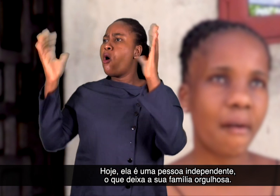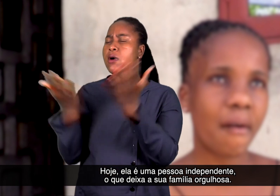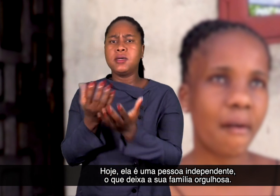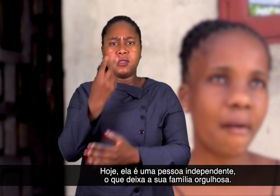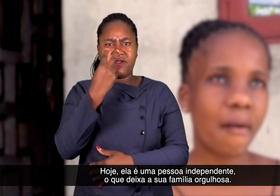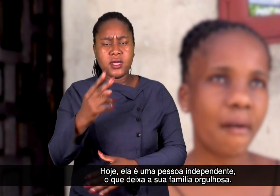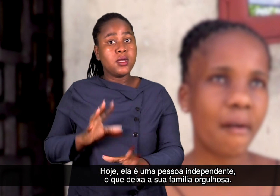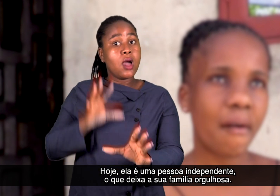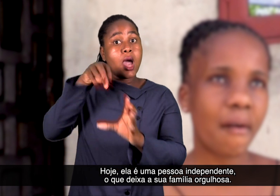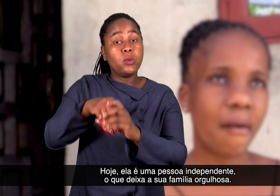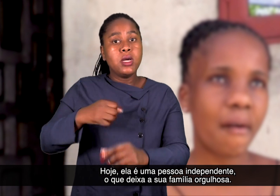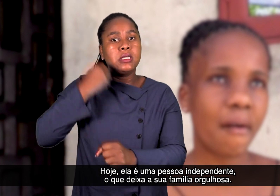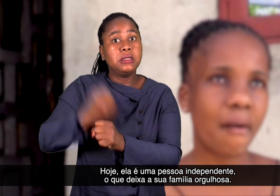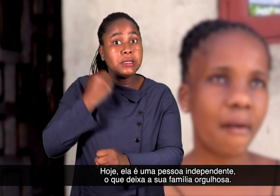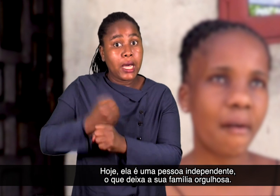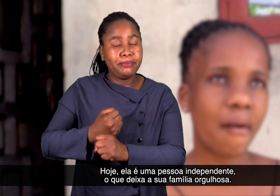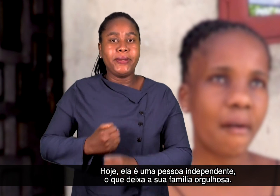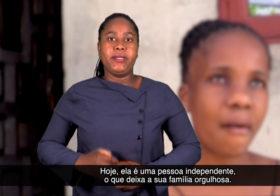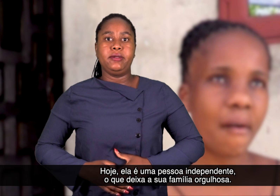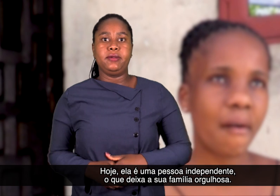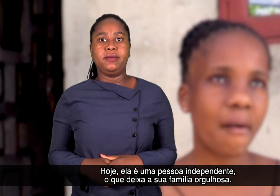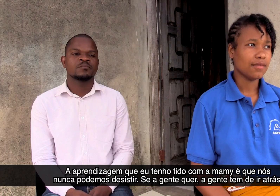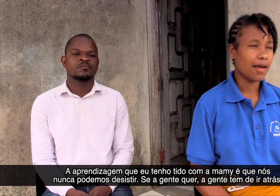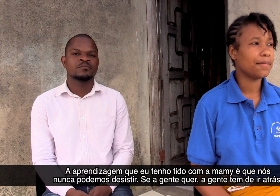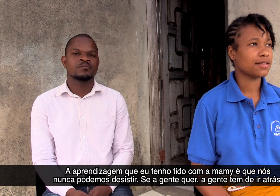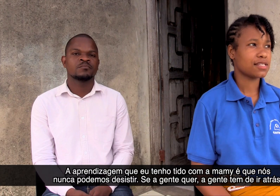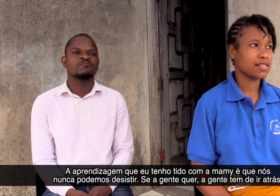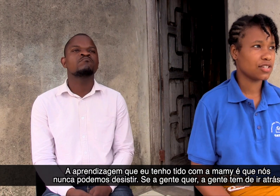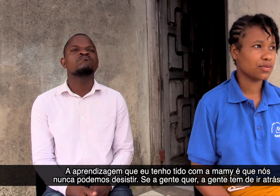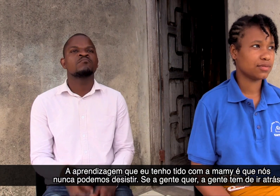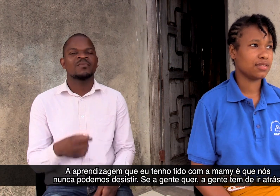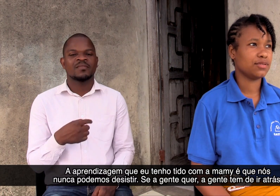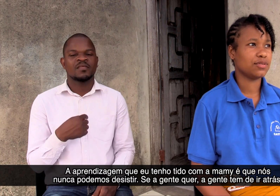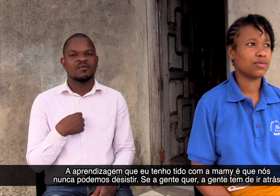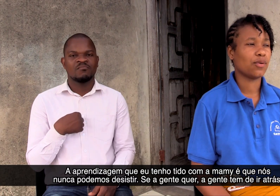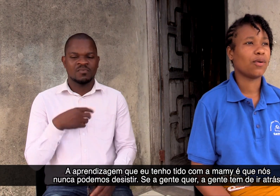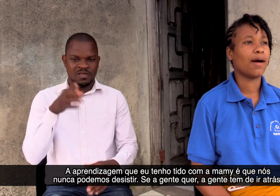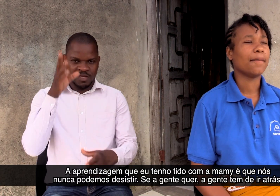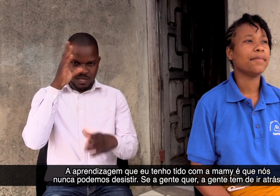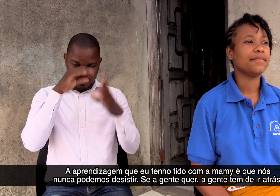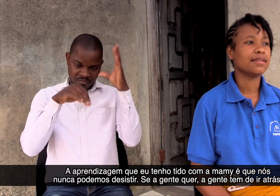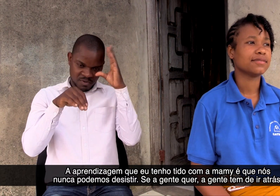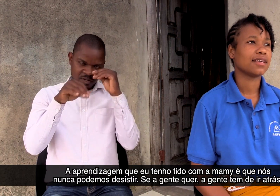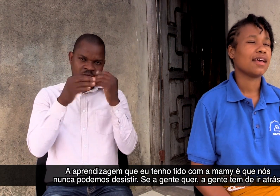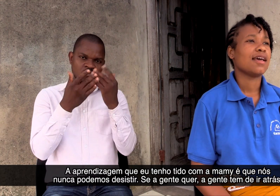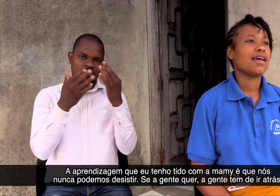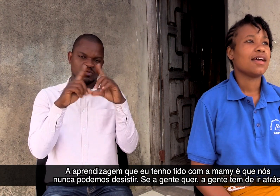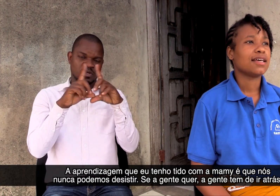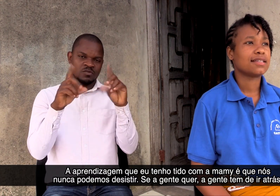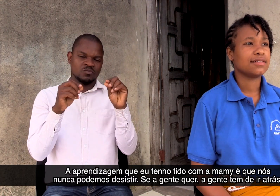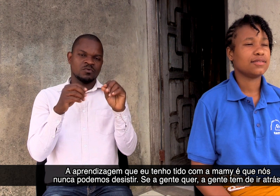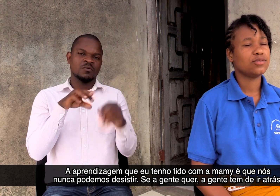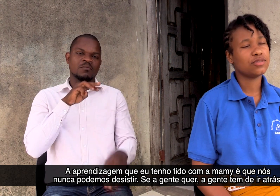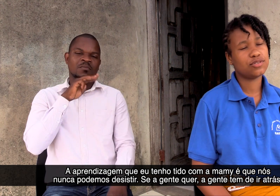pessoa independente, o que deixa a sua família orgulhosa. A aprendizagem que eu tenho tido com a mami